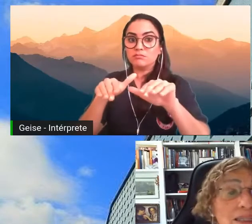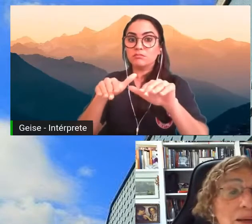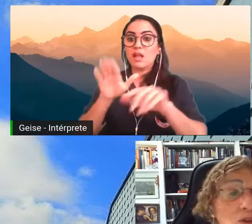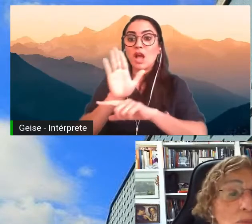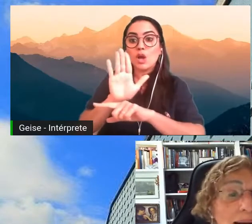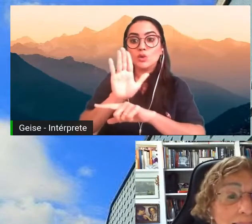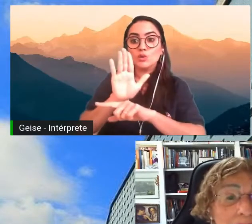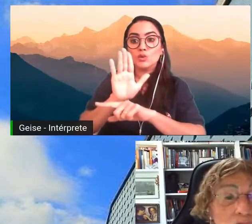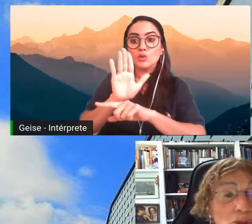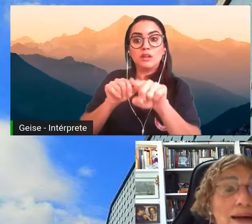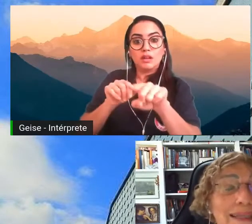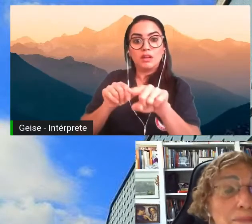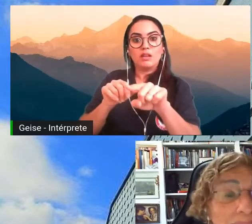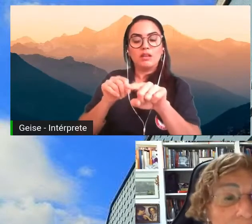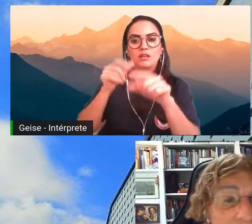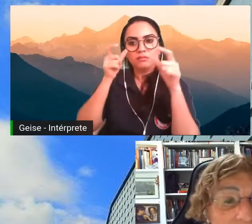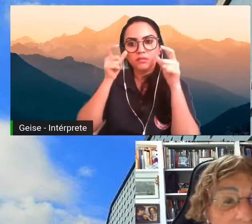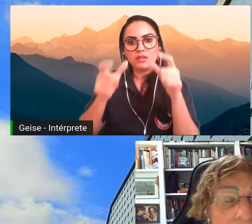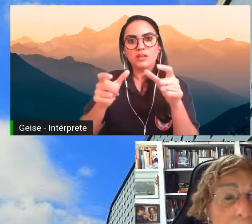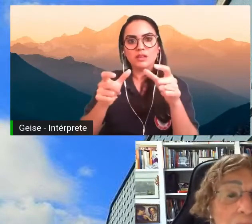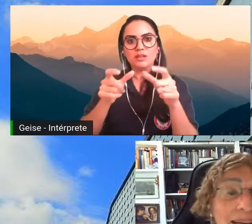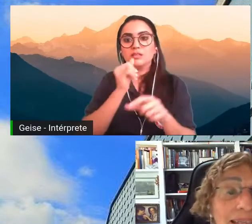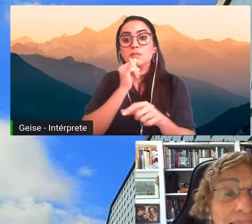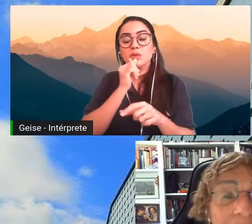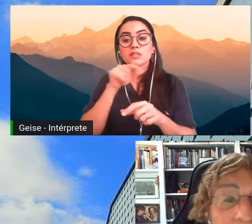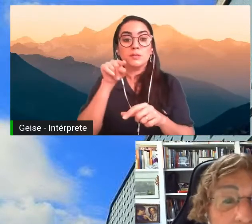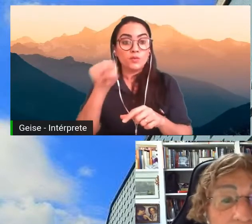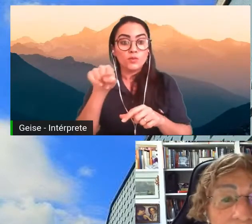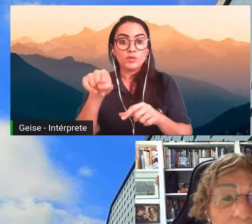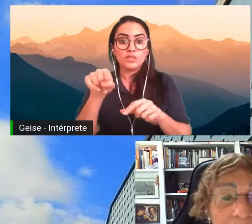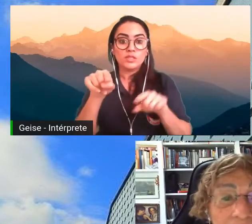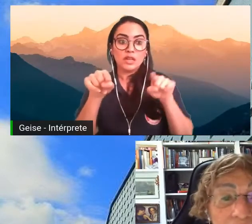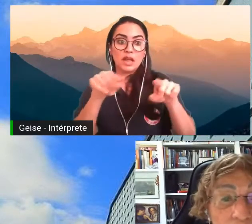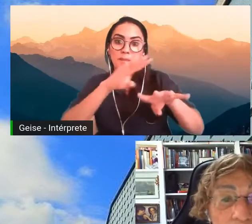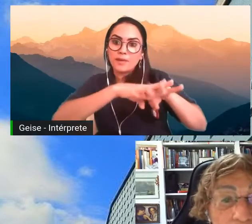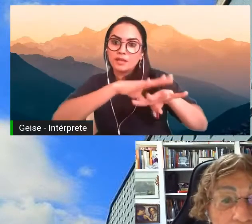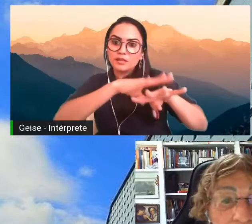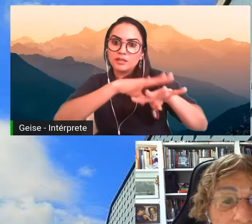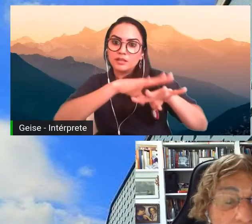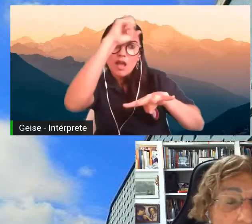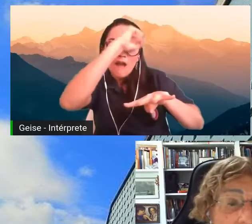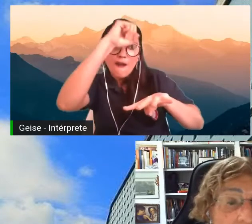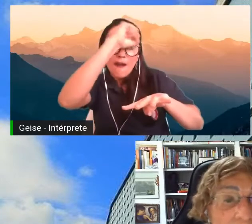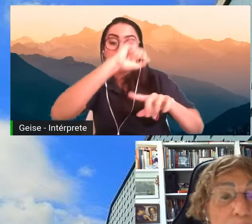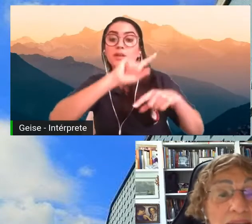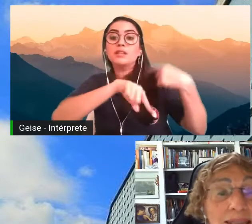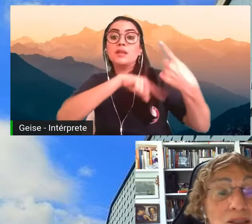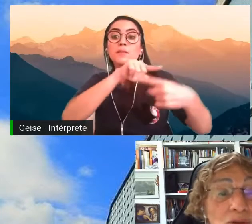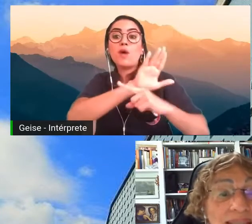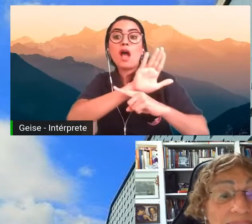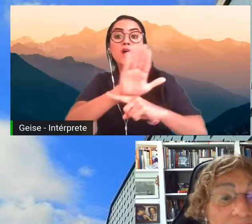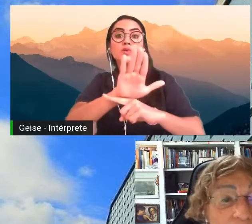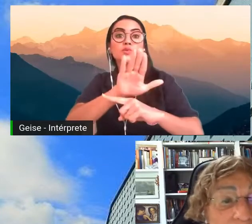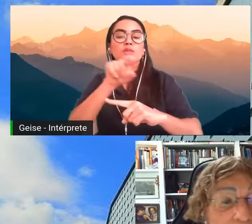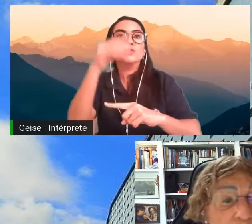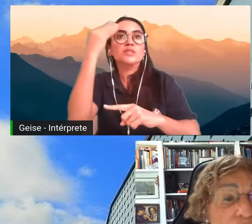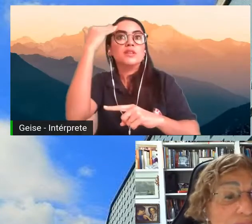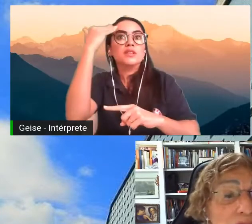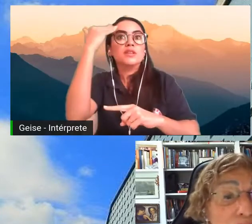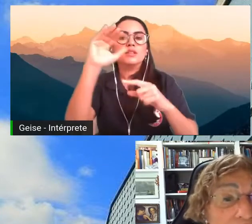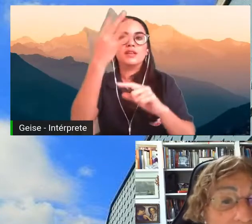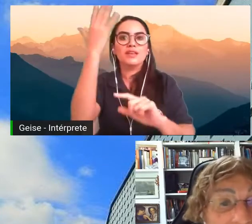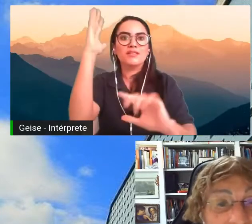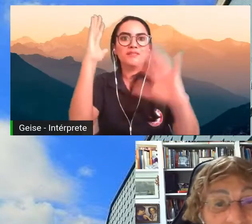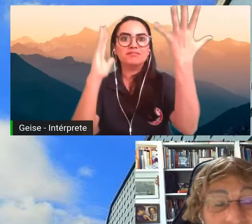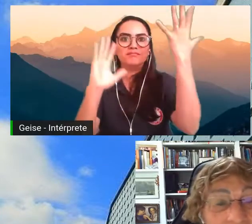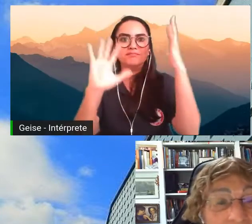aquele conhecimento básico de matemática para entender um determinado fenômeno físico? É preciso dar aos alunos